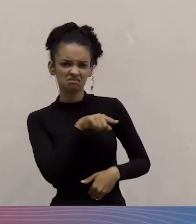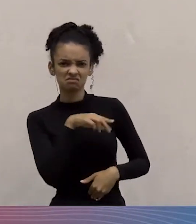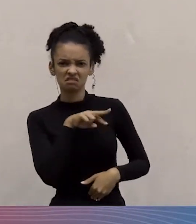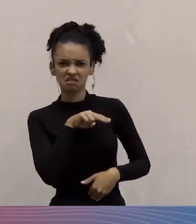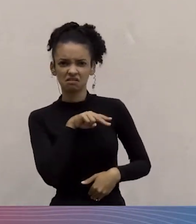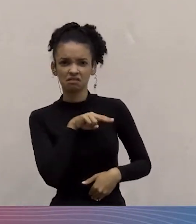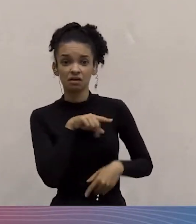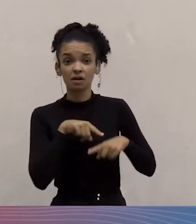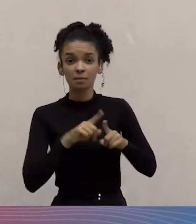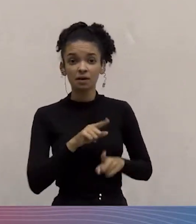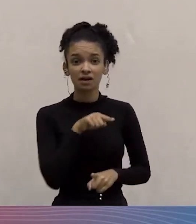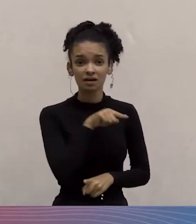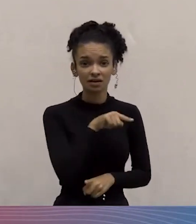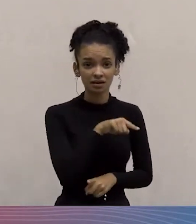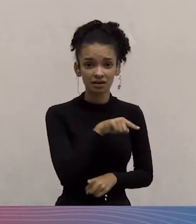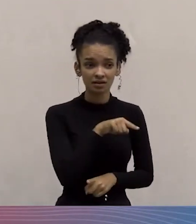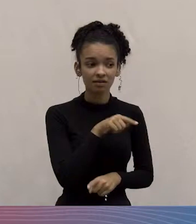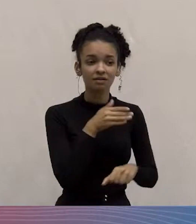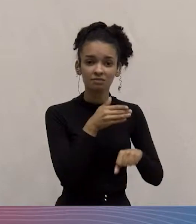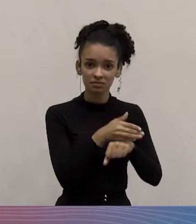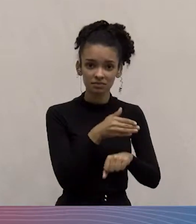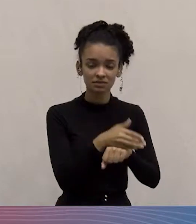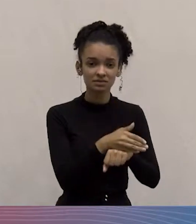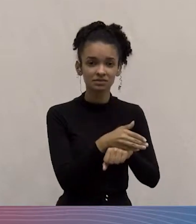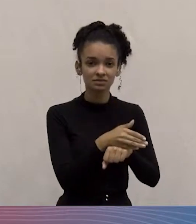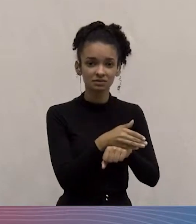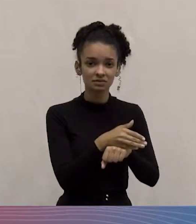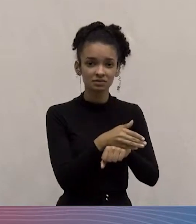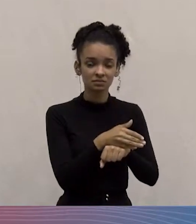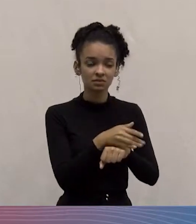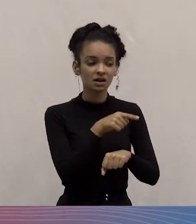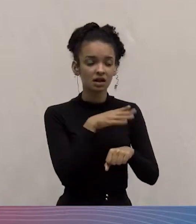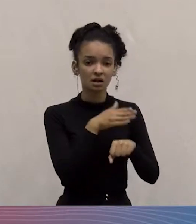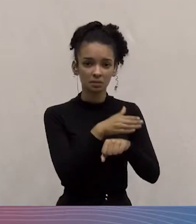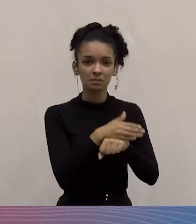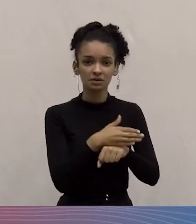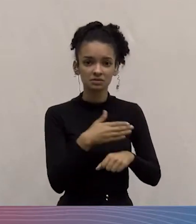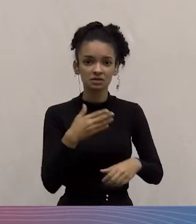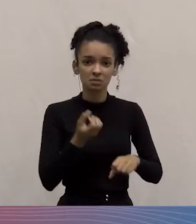irmão, mas esse irmão faz parte, ele é um membro do corpo.